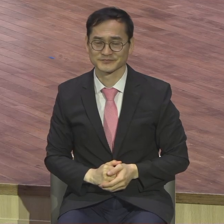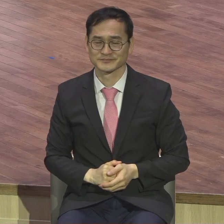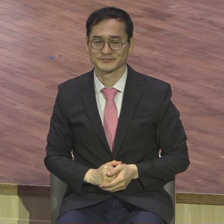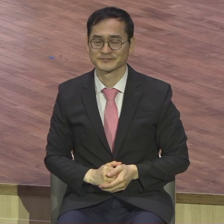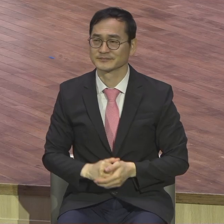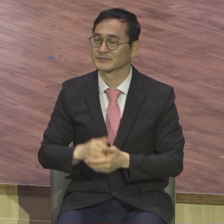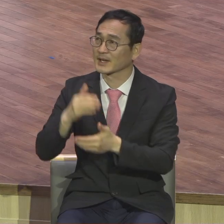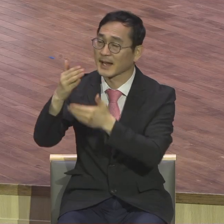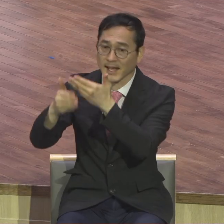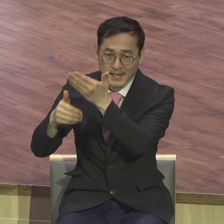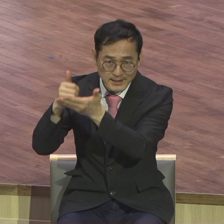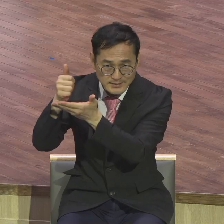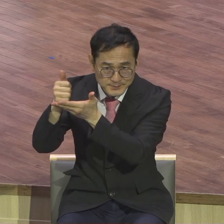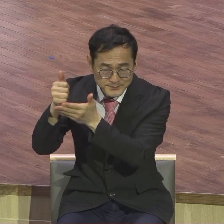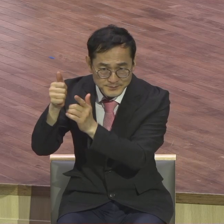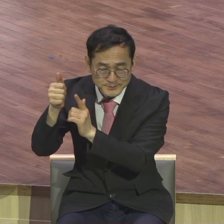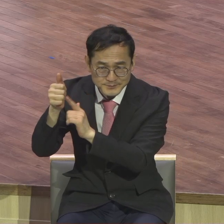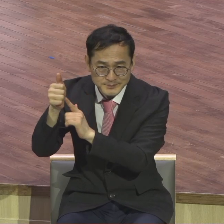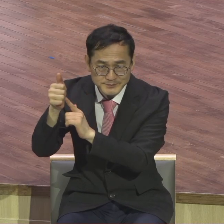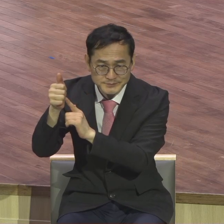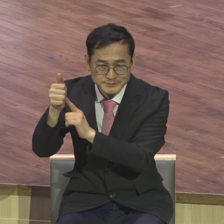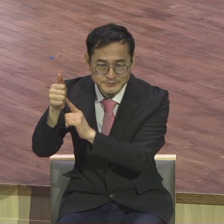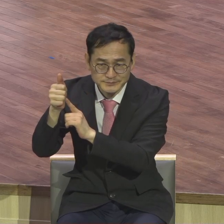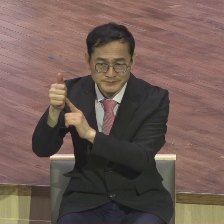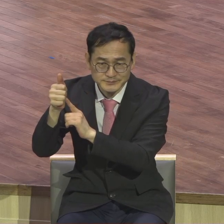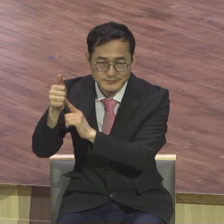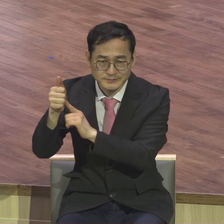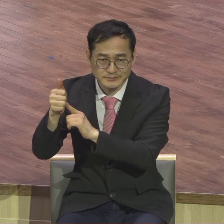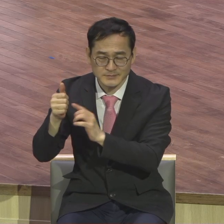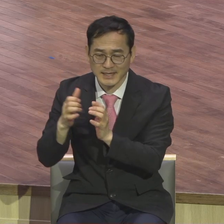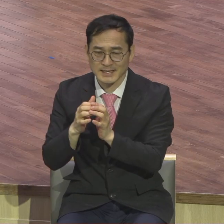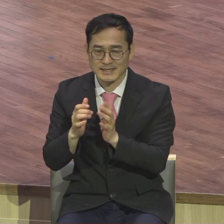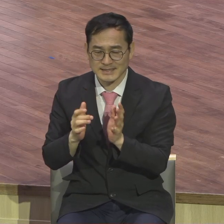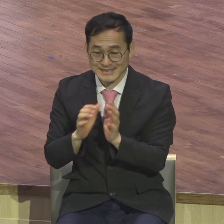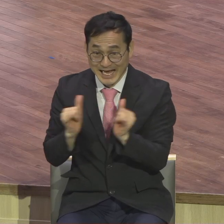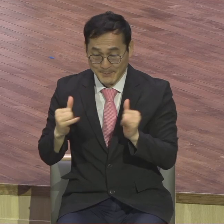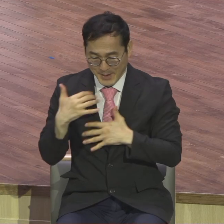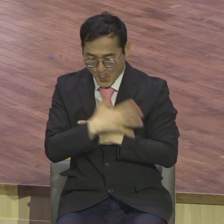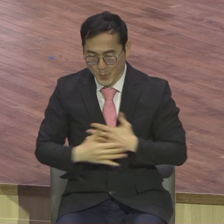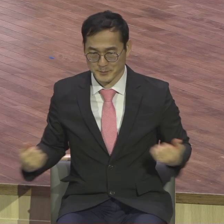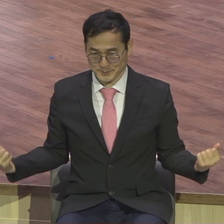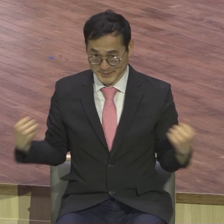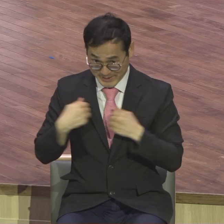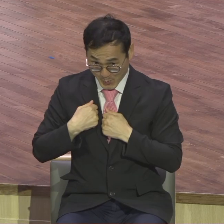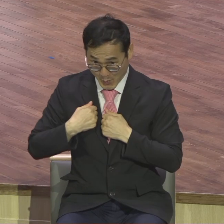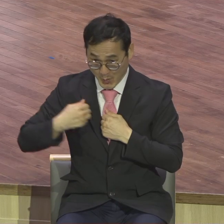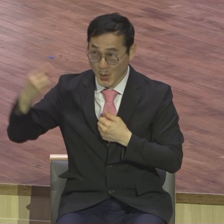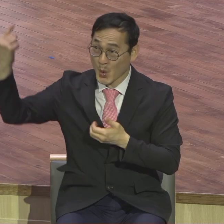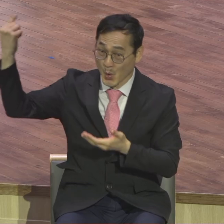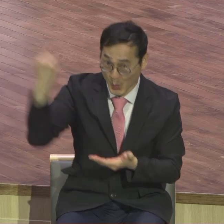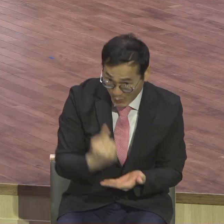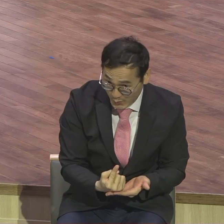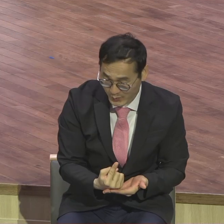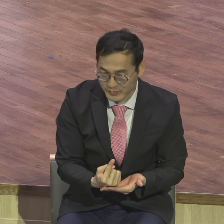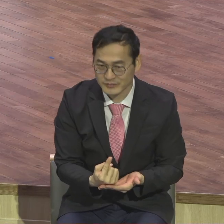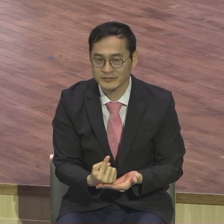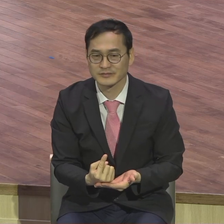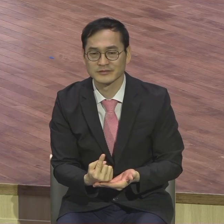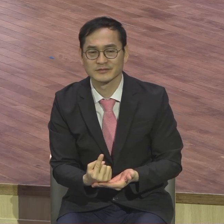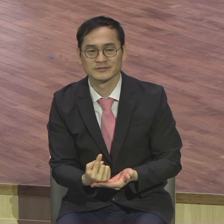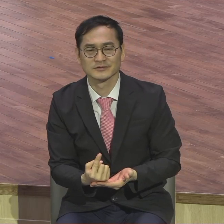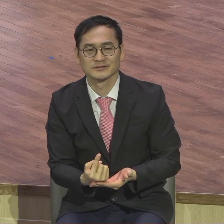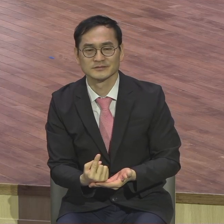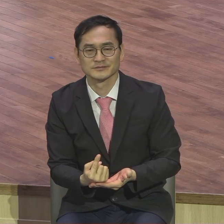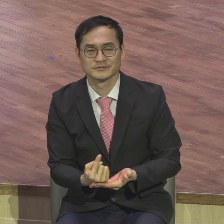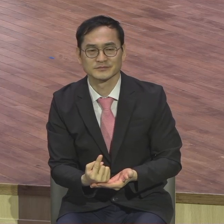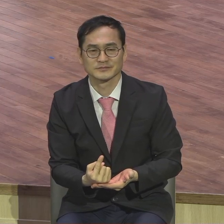하나님이 직접 육신의 옷을 입고 이 땅에 오셔서 우리가 지은 죄, 저주,